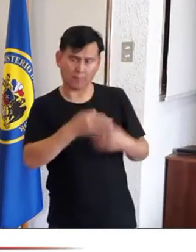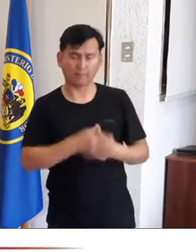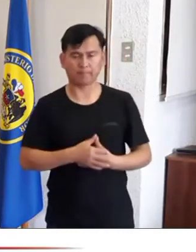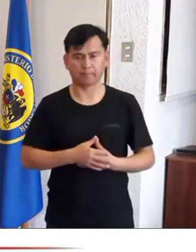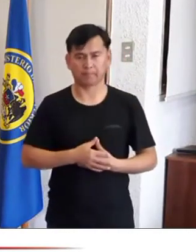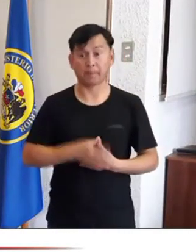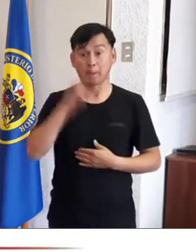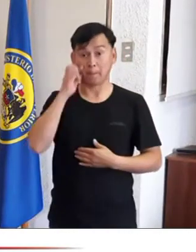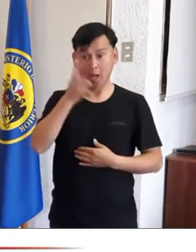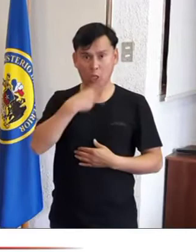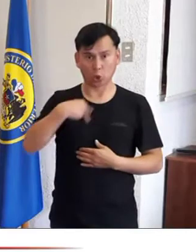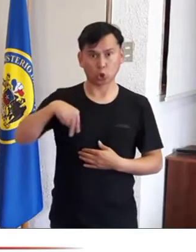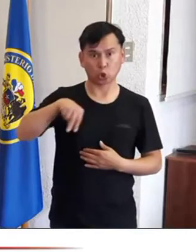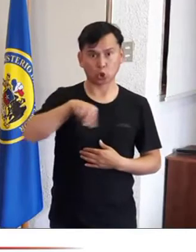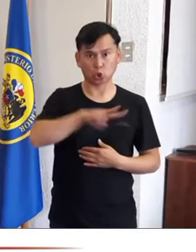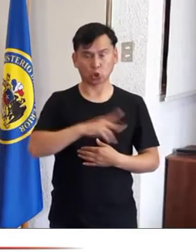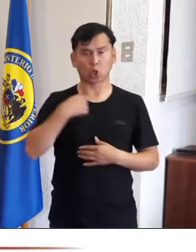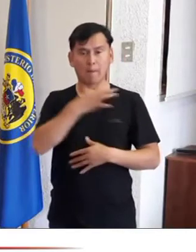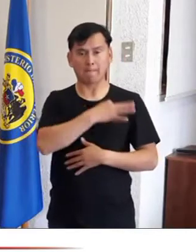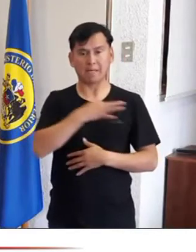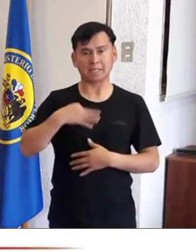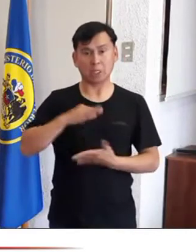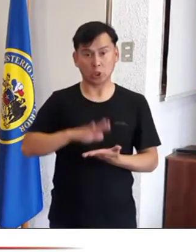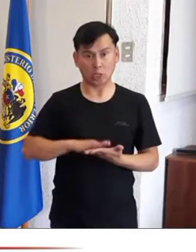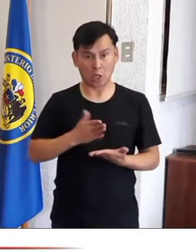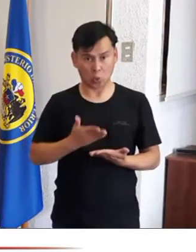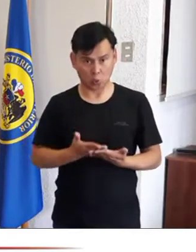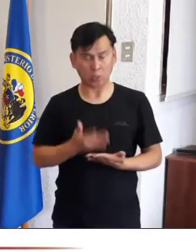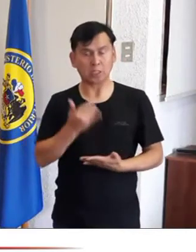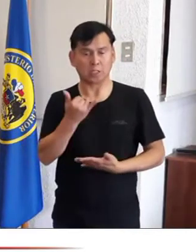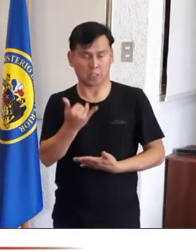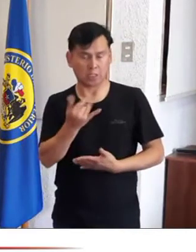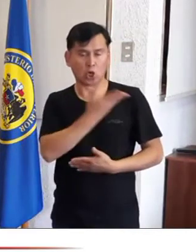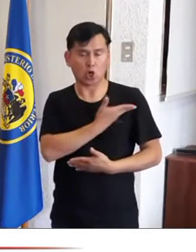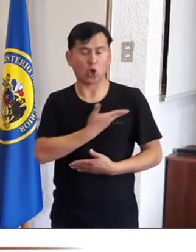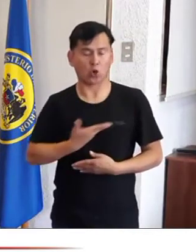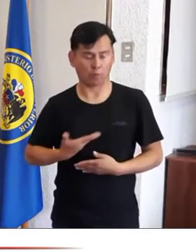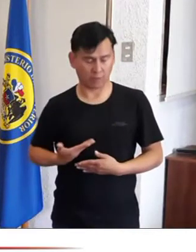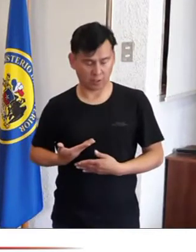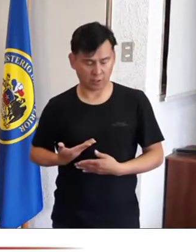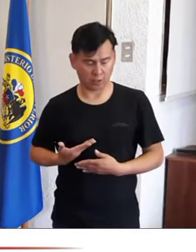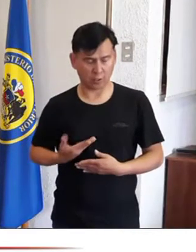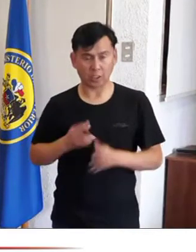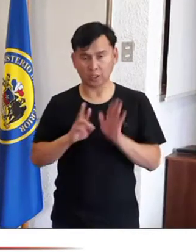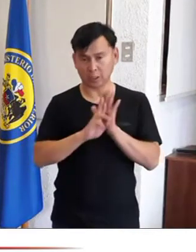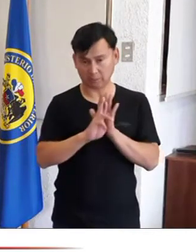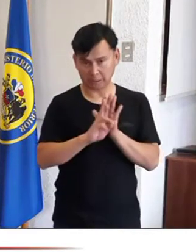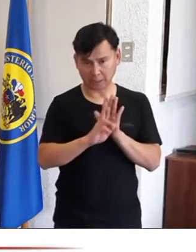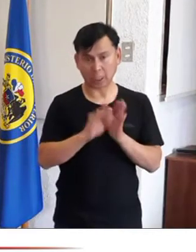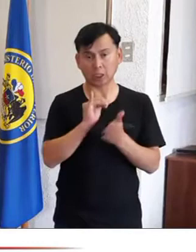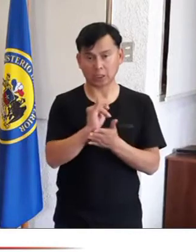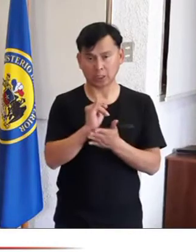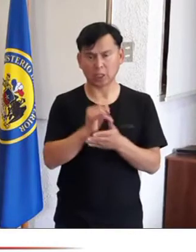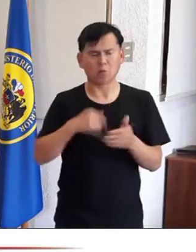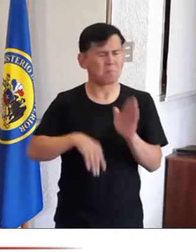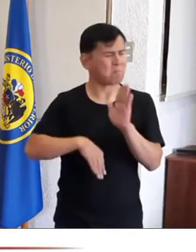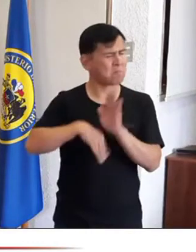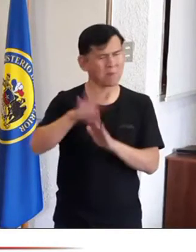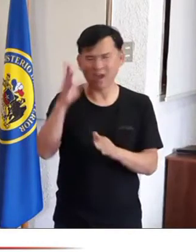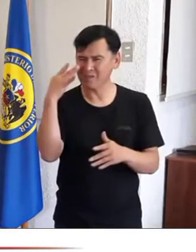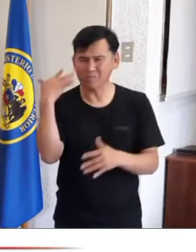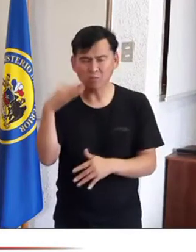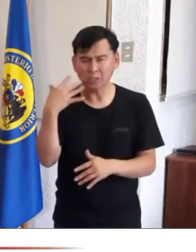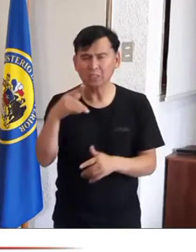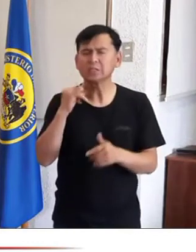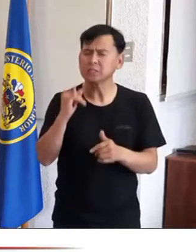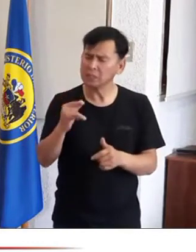Para nosotros y para el Ministerio de Salud y el gobierno representado por la intendenta, lo más importante